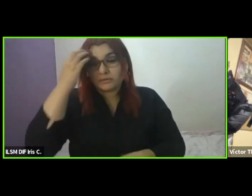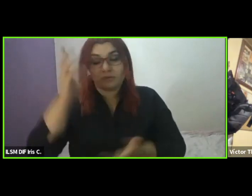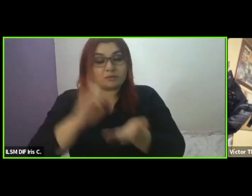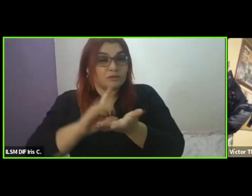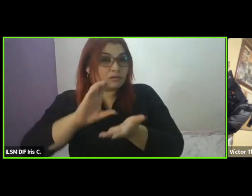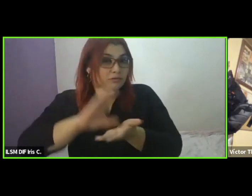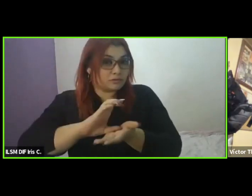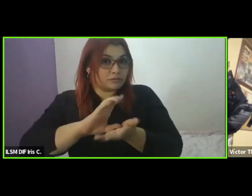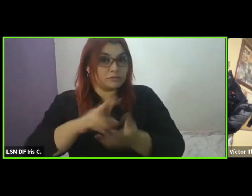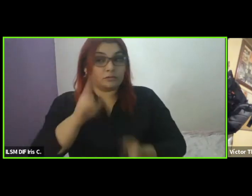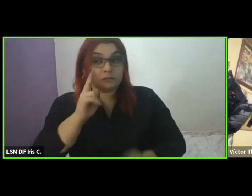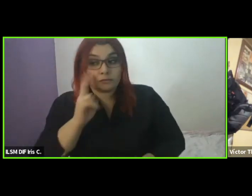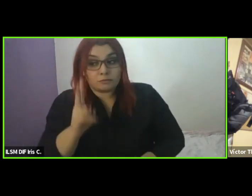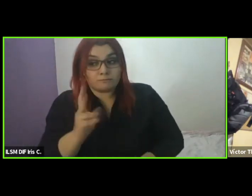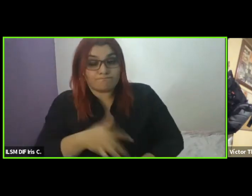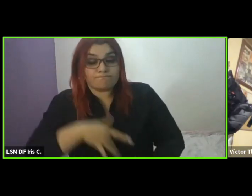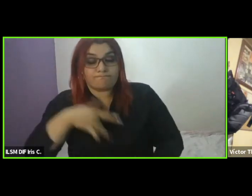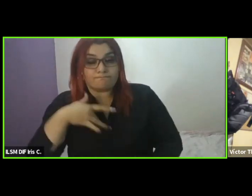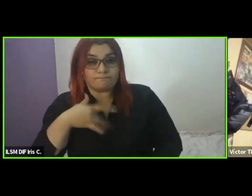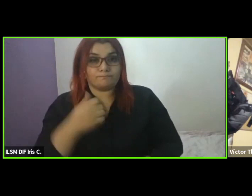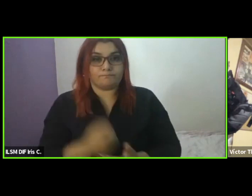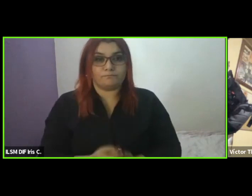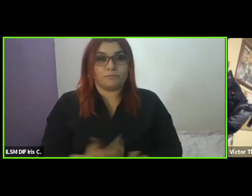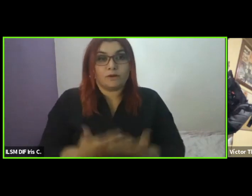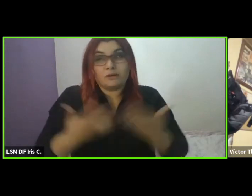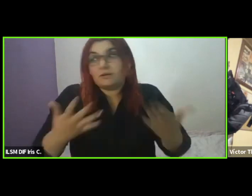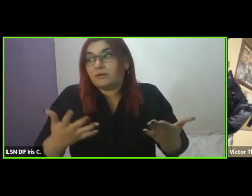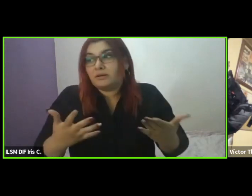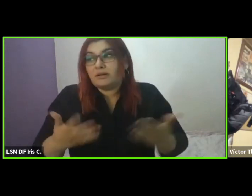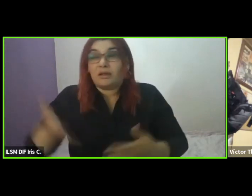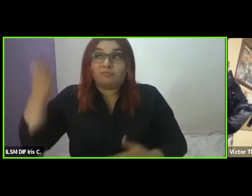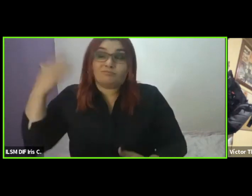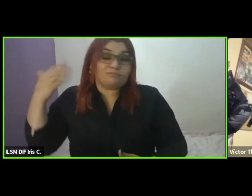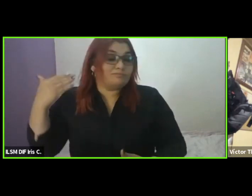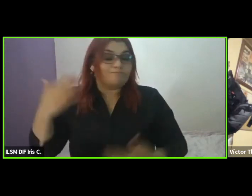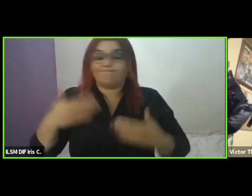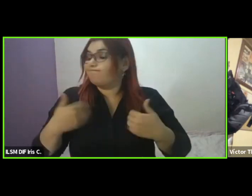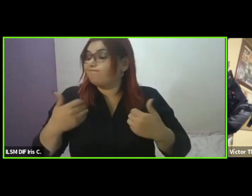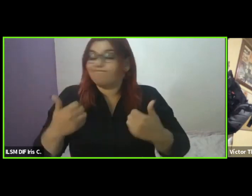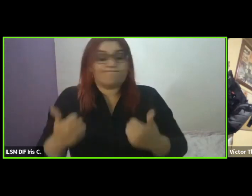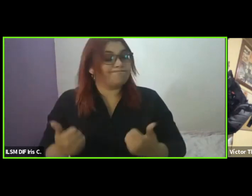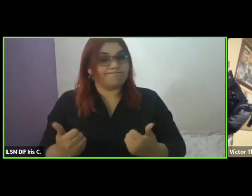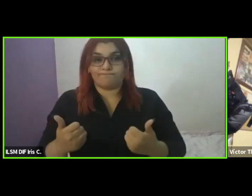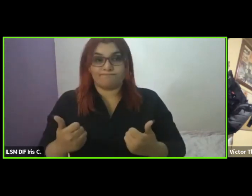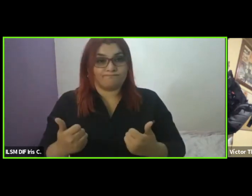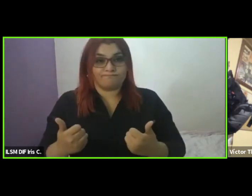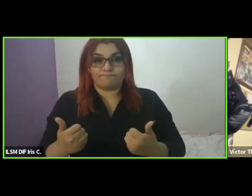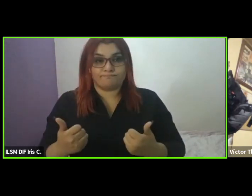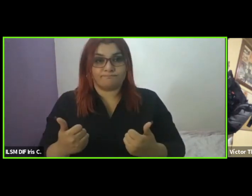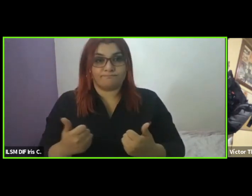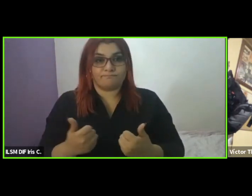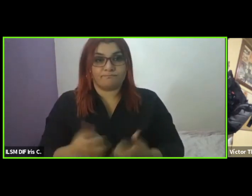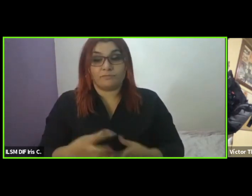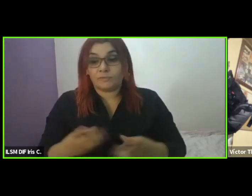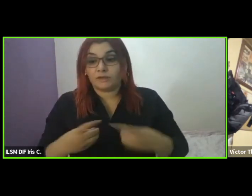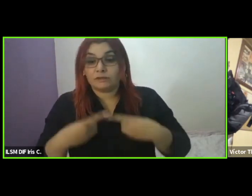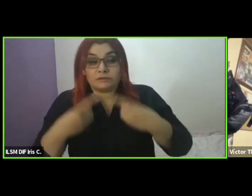Sin embargo, era algo que no entendía. Pues recibía esa